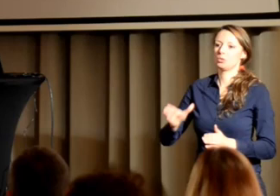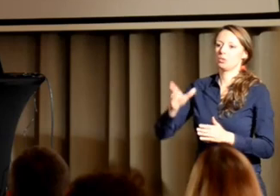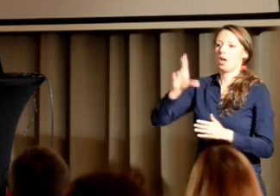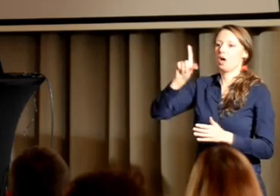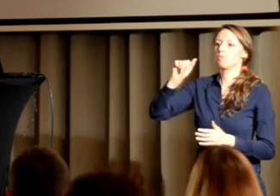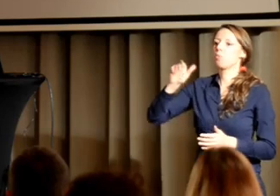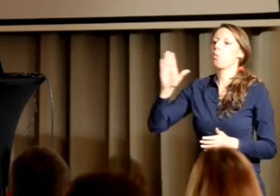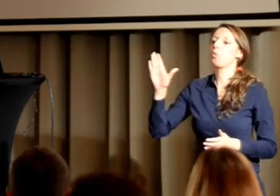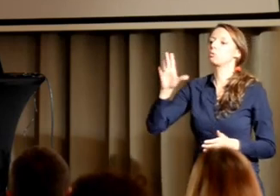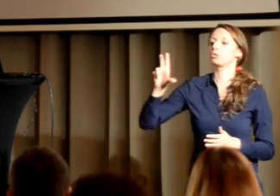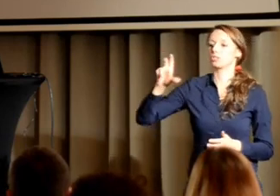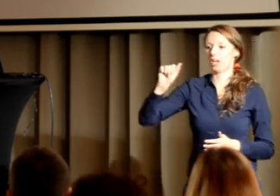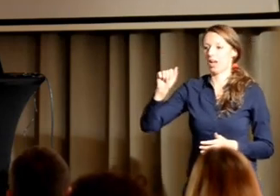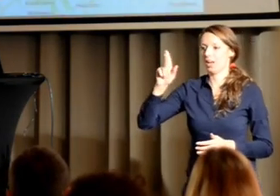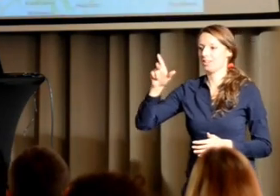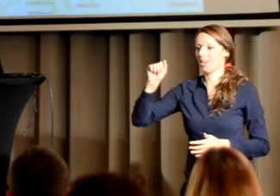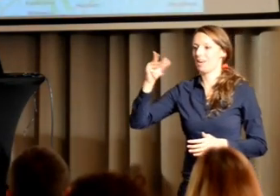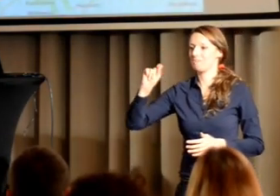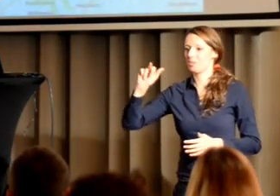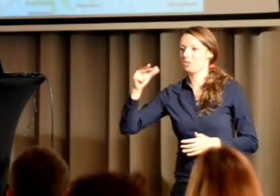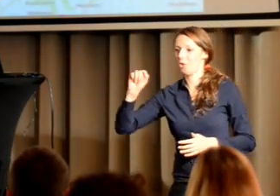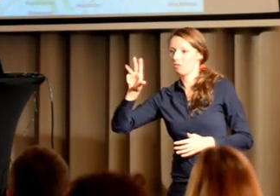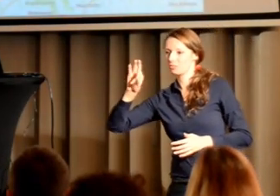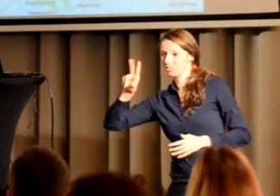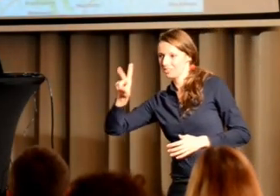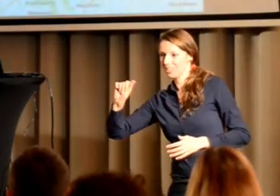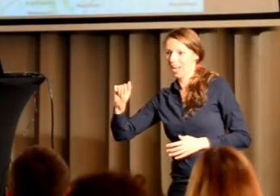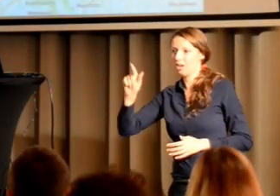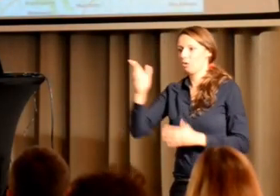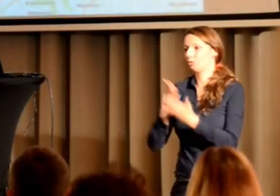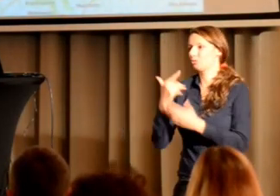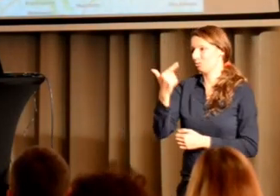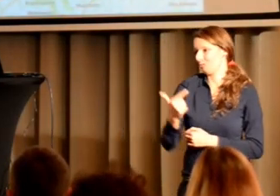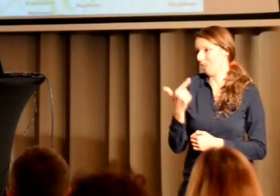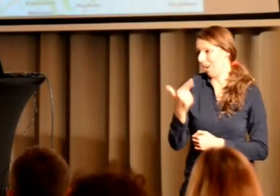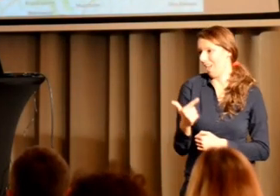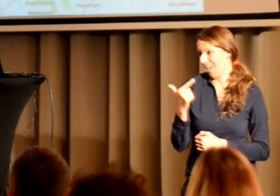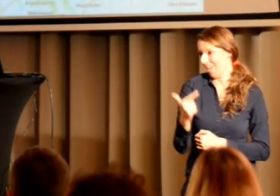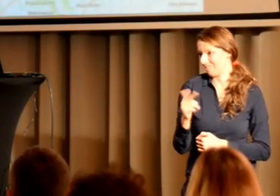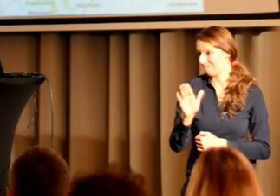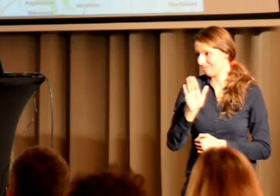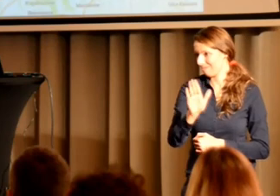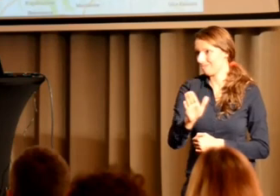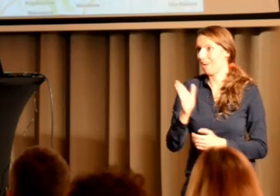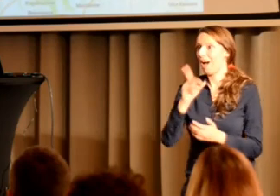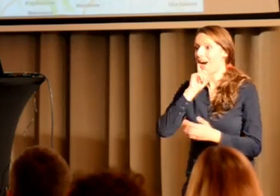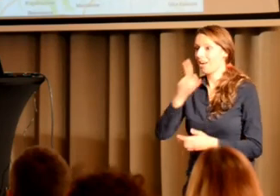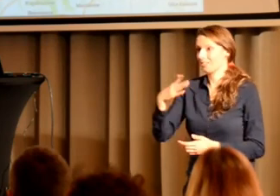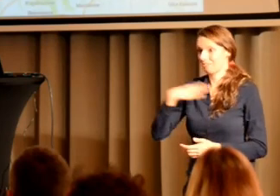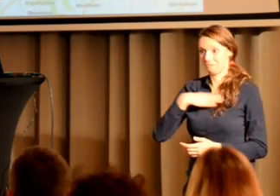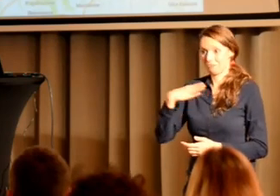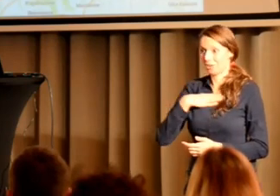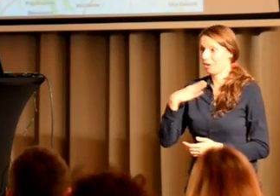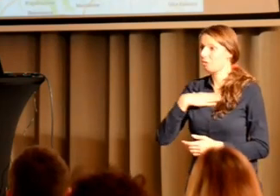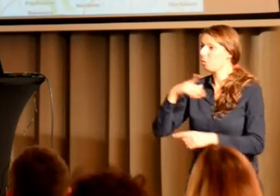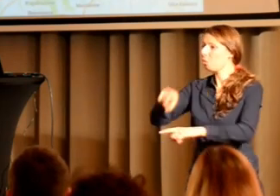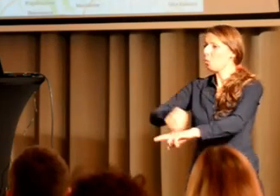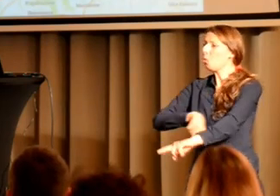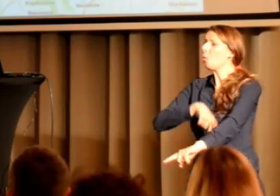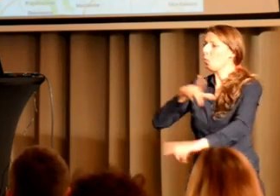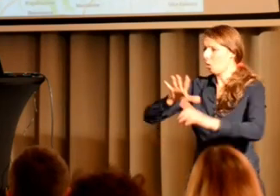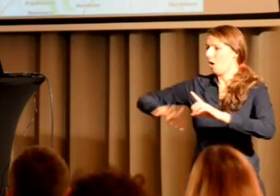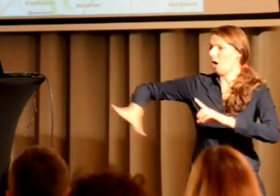już ponad 2 lata. I ten wilk przez długi czas był właśnie w Puszczy Campinoskiej. Wypuściliśmy